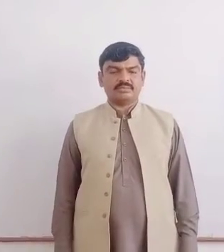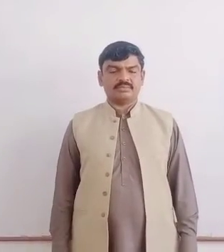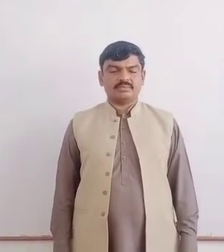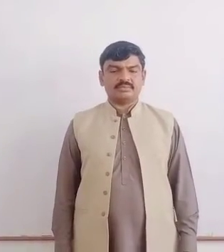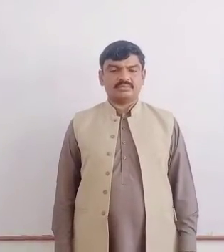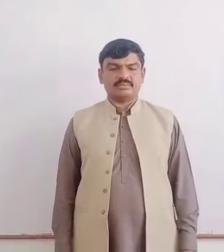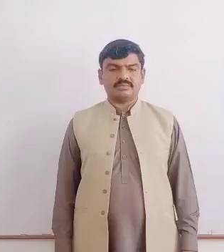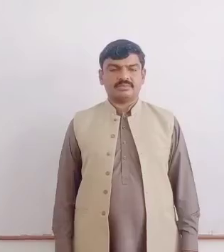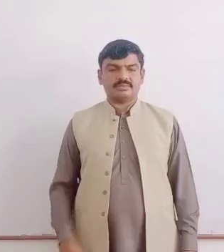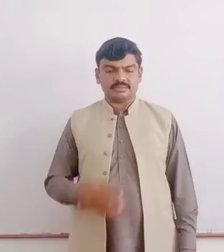मुरीद,